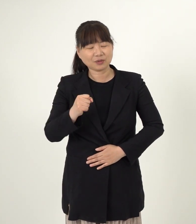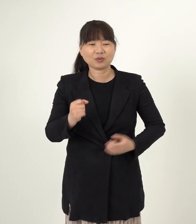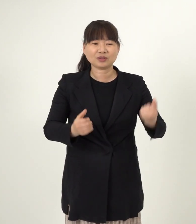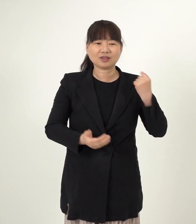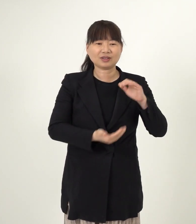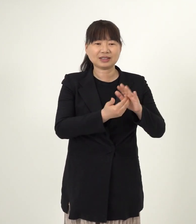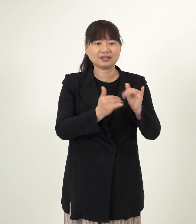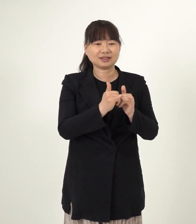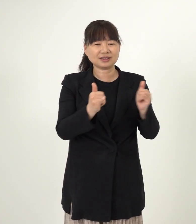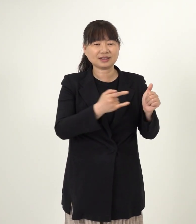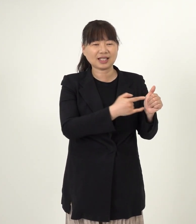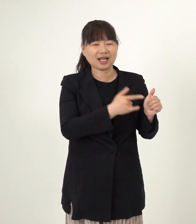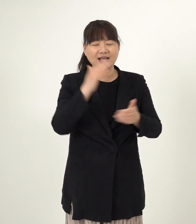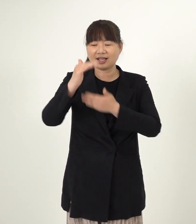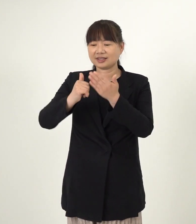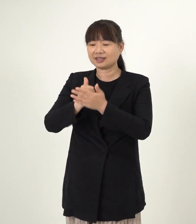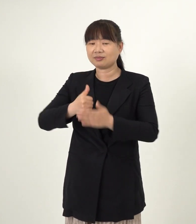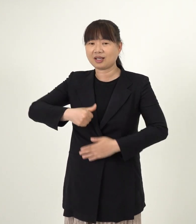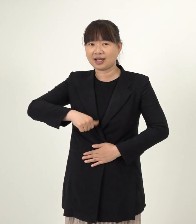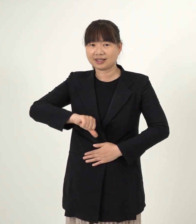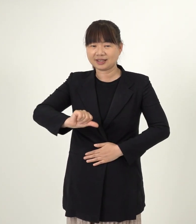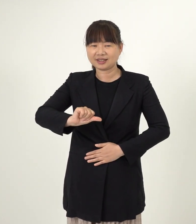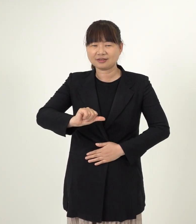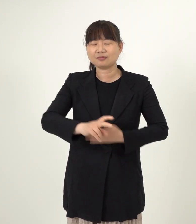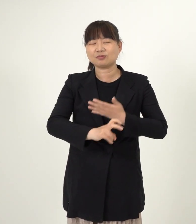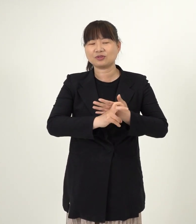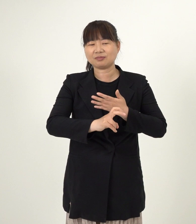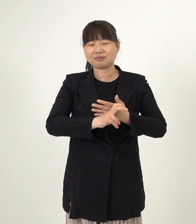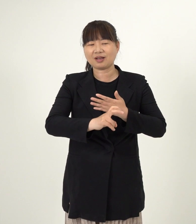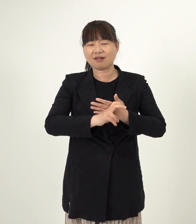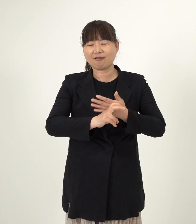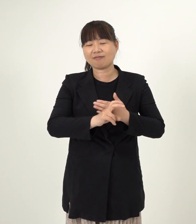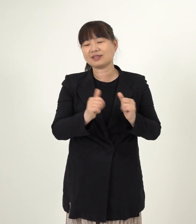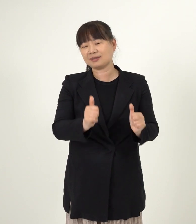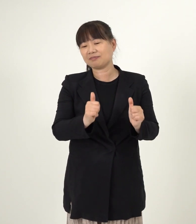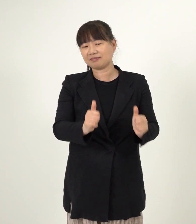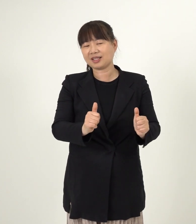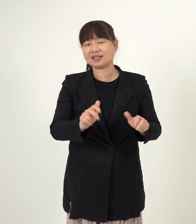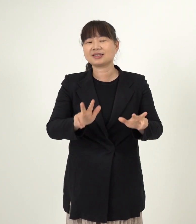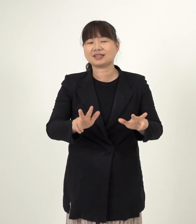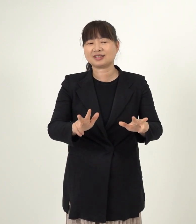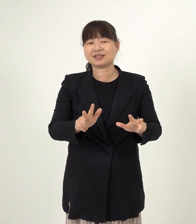전능자이신 하나님의 아들을 불법으로 심판을 합니다.